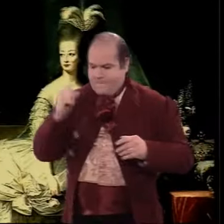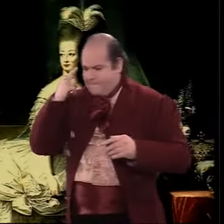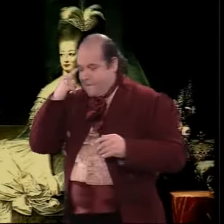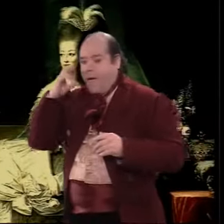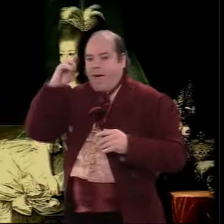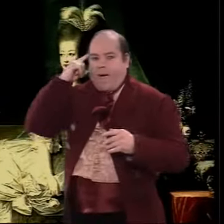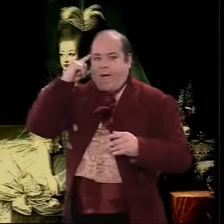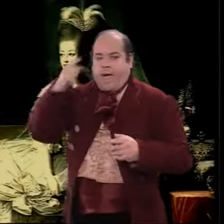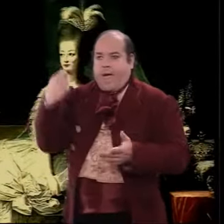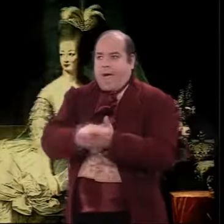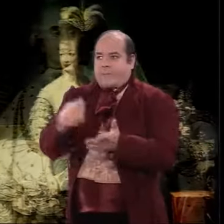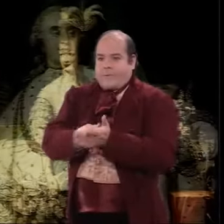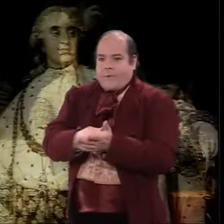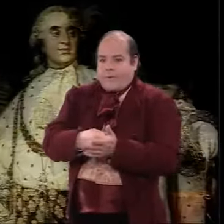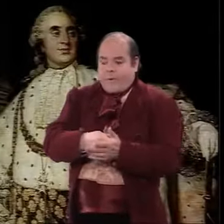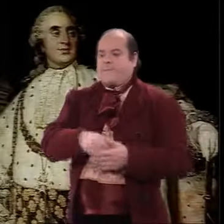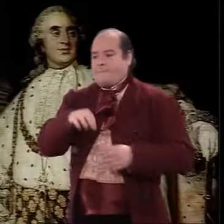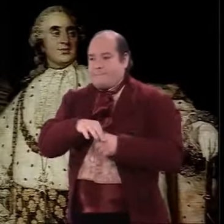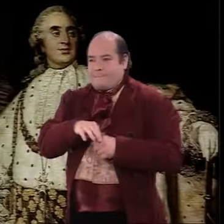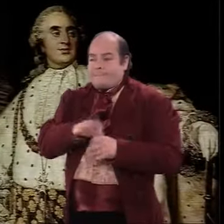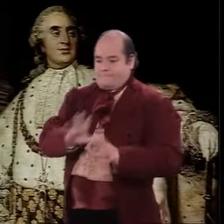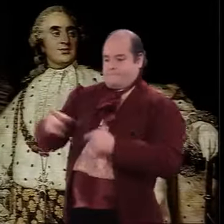devrait supporter le peuple, déjà accablé par la fiscalité.